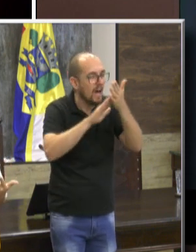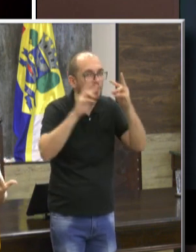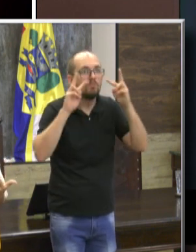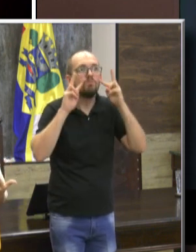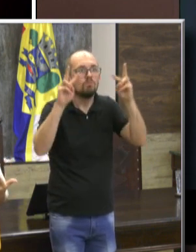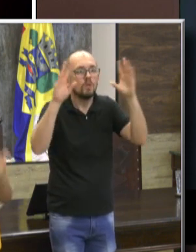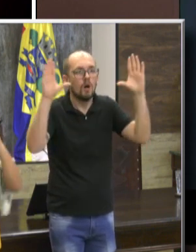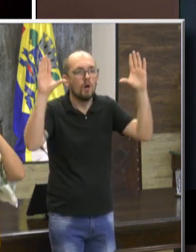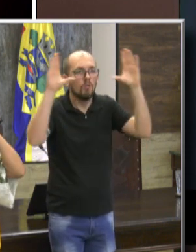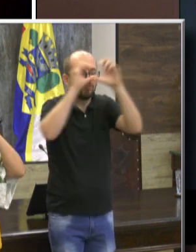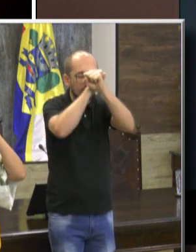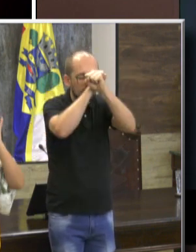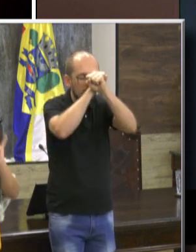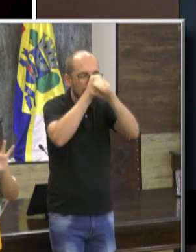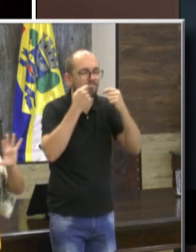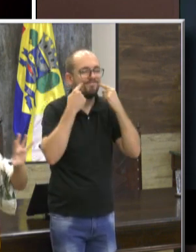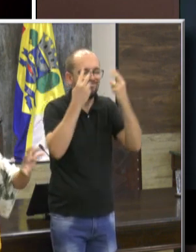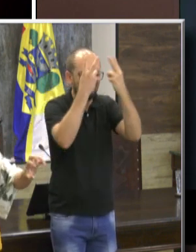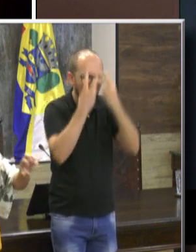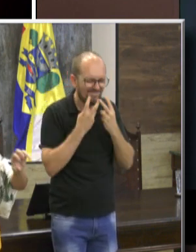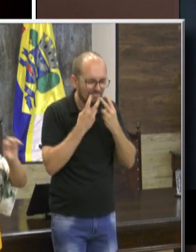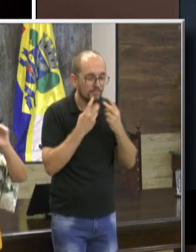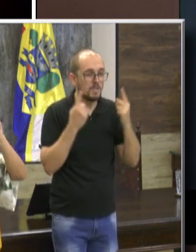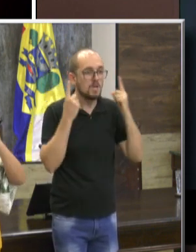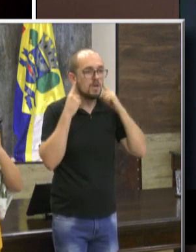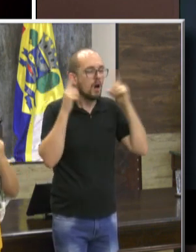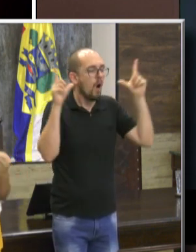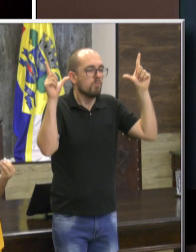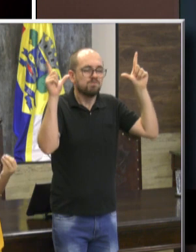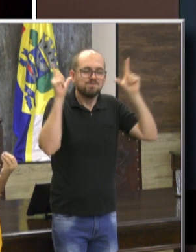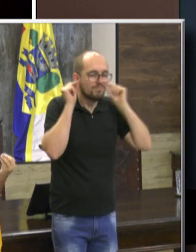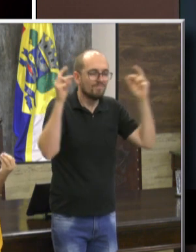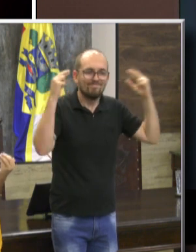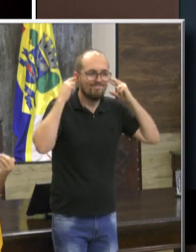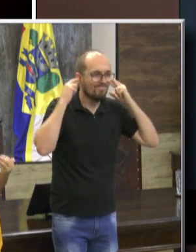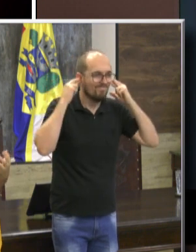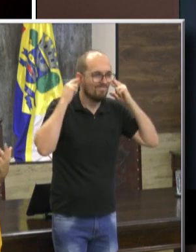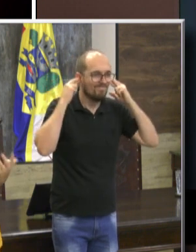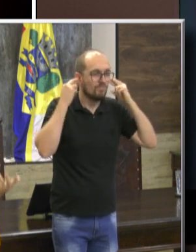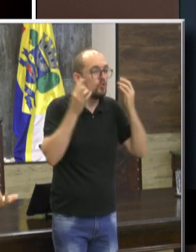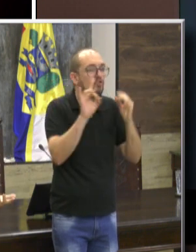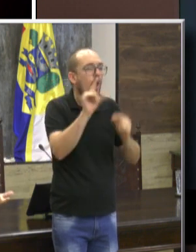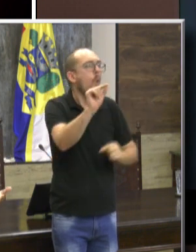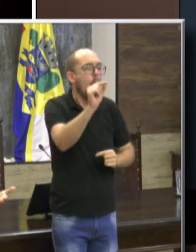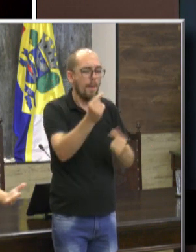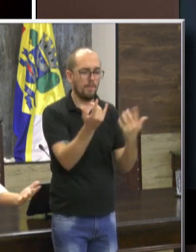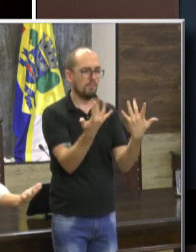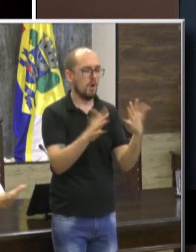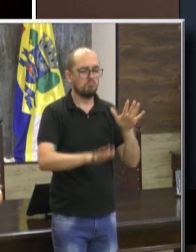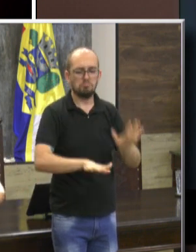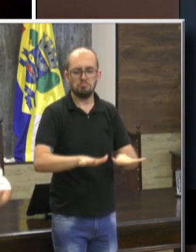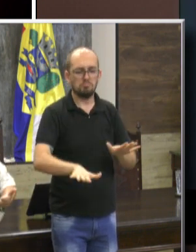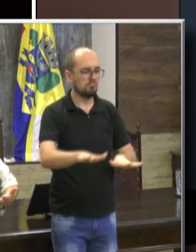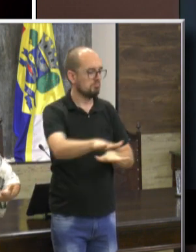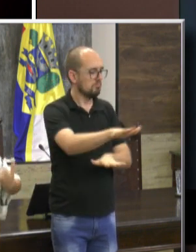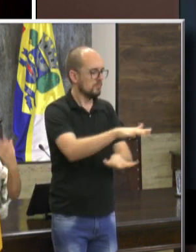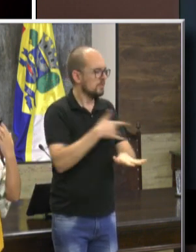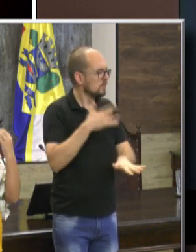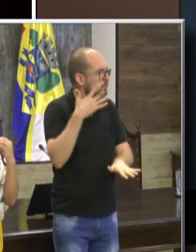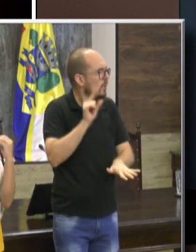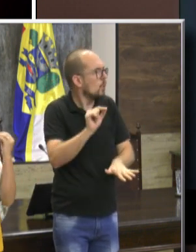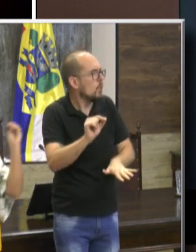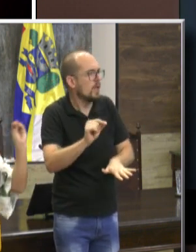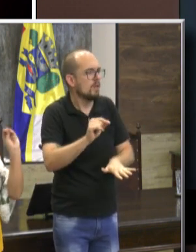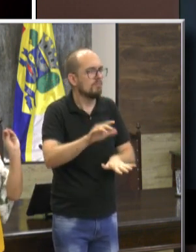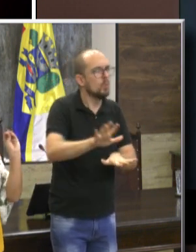a audição, ele explora o mundo com o tato, com o paladar e o olfato. Então, a insegurança, ela permeia o tempo todo. A